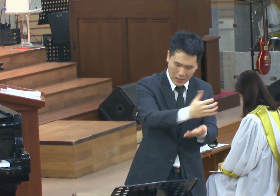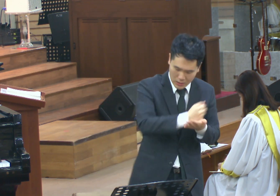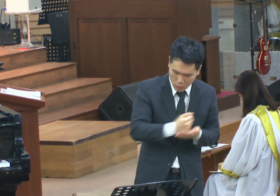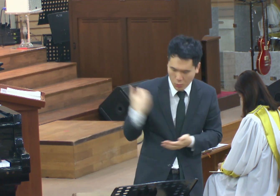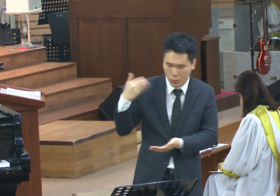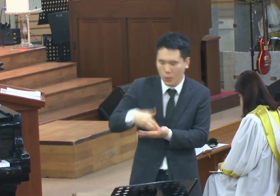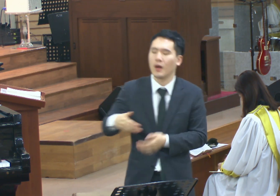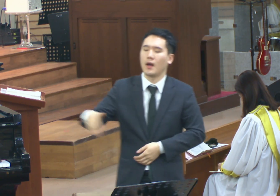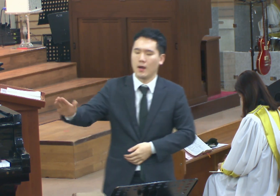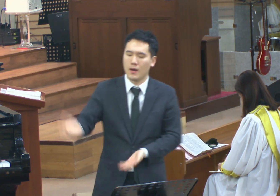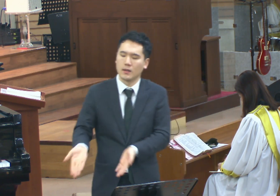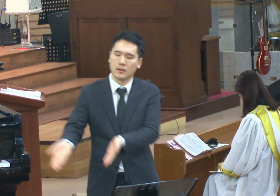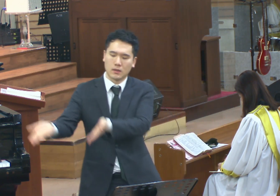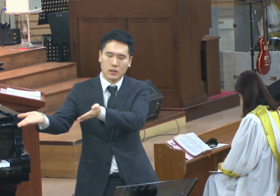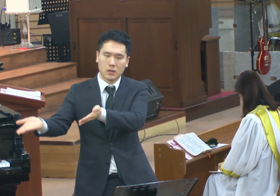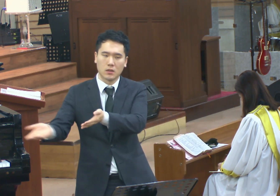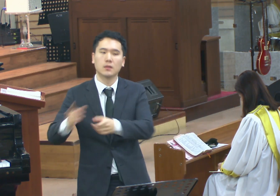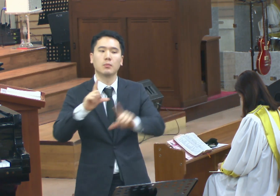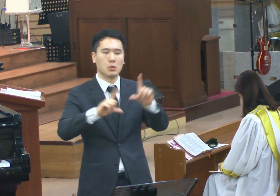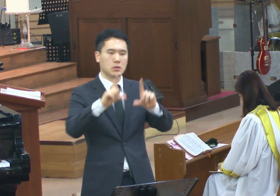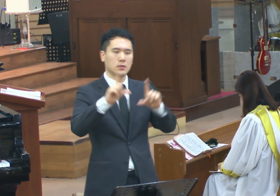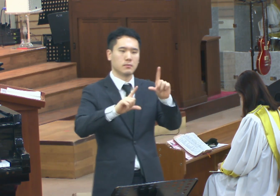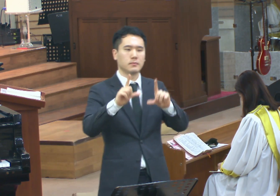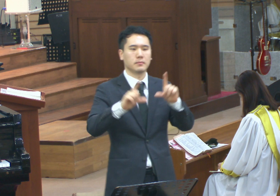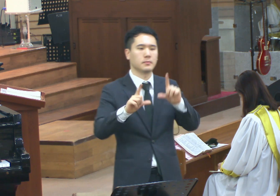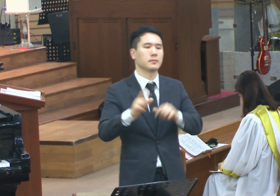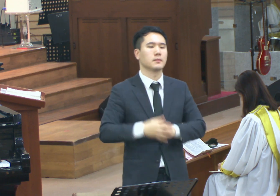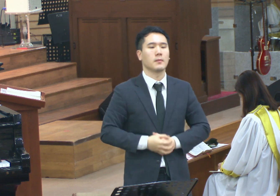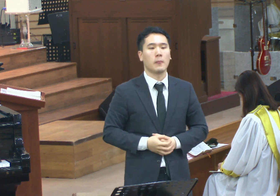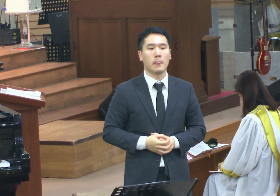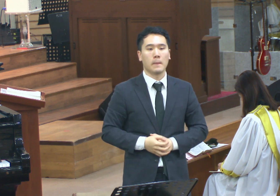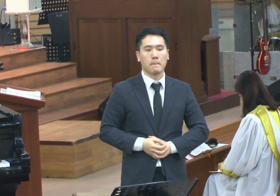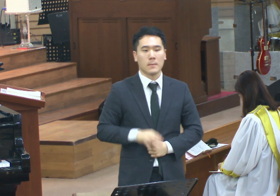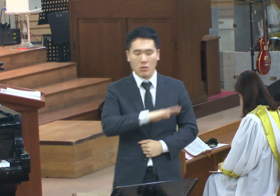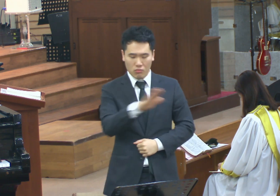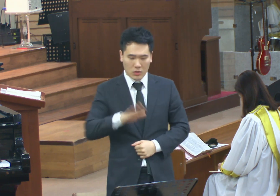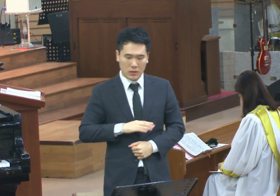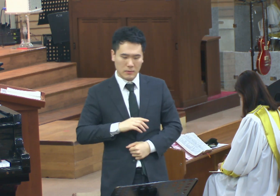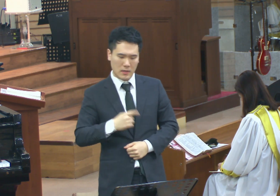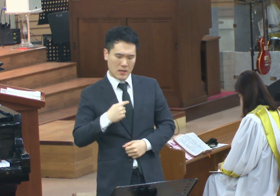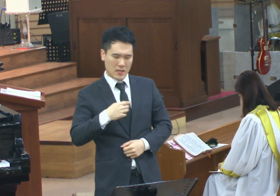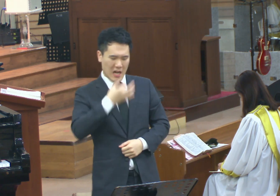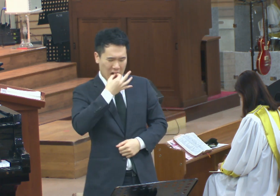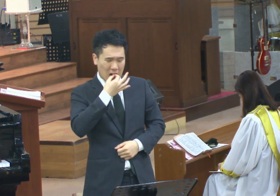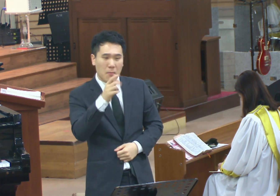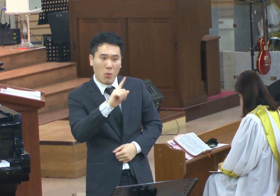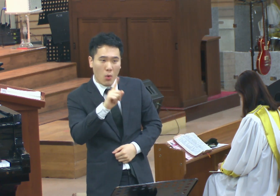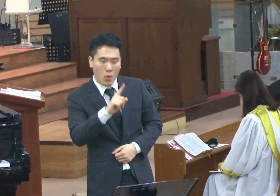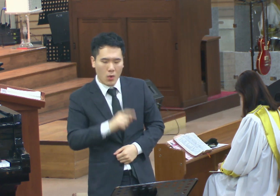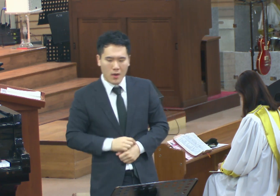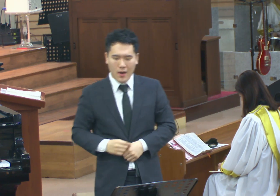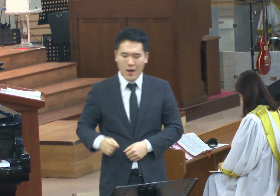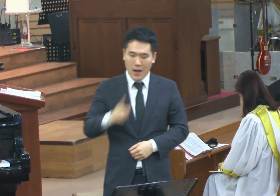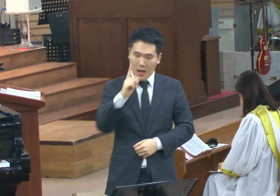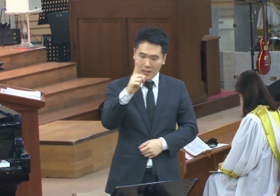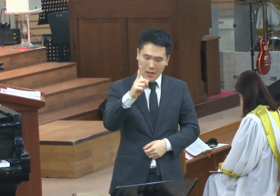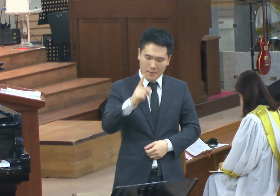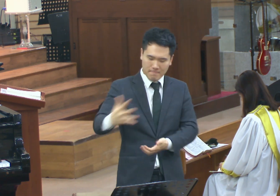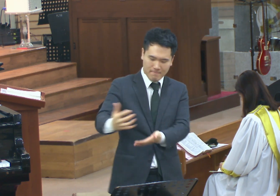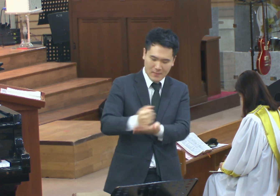많은 이익을 갖고자 하는 것이 사람의 심성 아닙니까? 여호수아의 내면의 어떤 갈등을 잘 이겨내고 이제는 가야 된다.